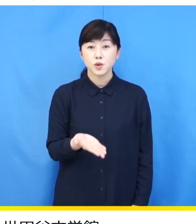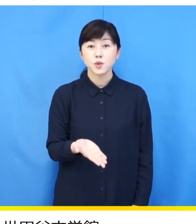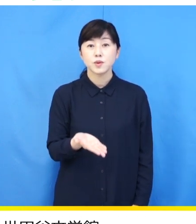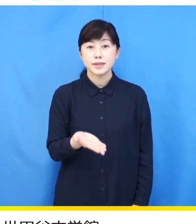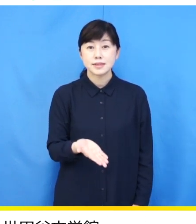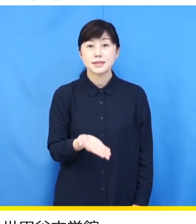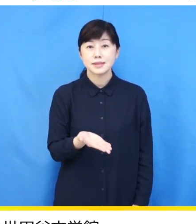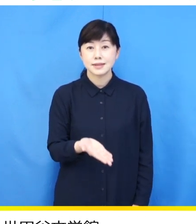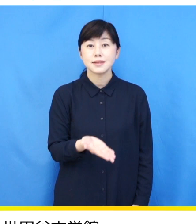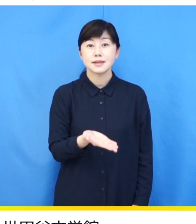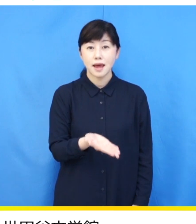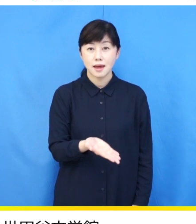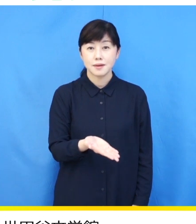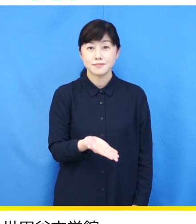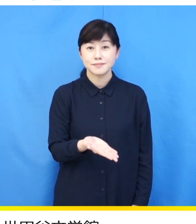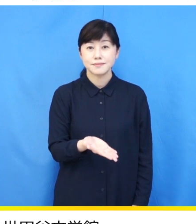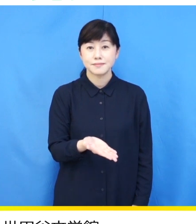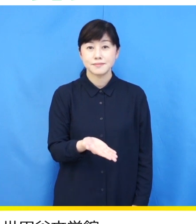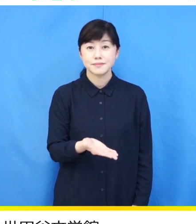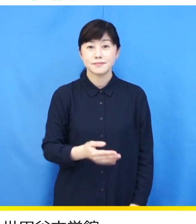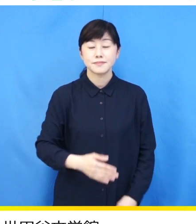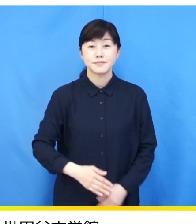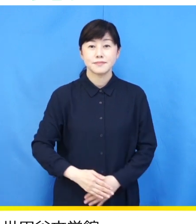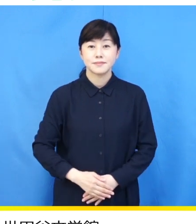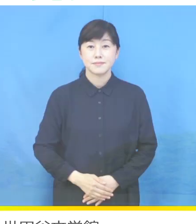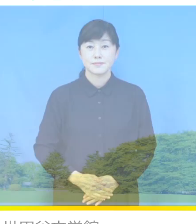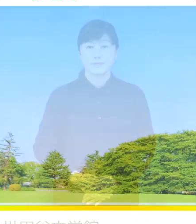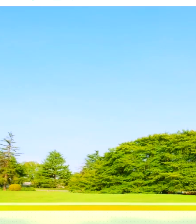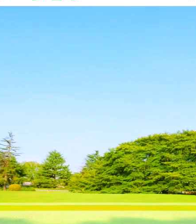912レイバンまでどうぞ